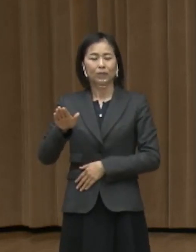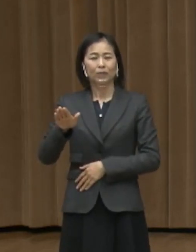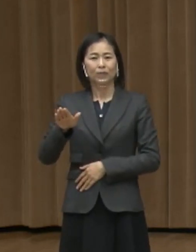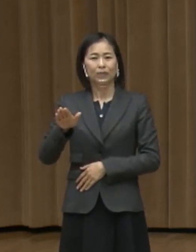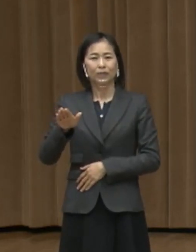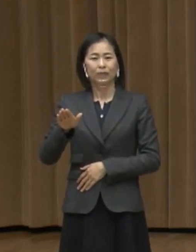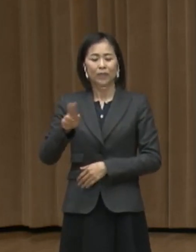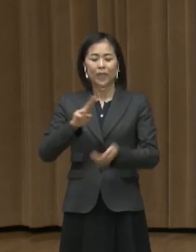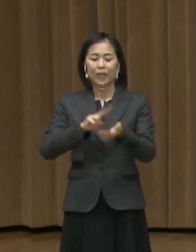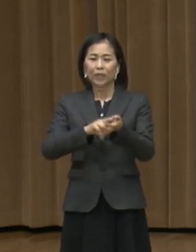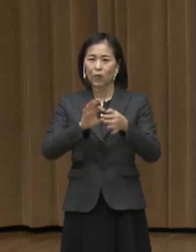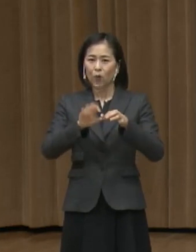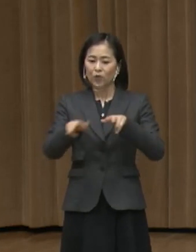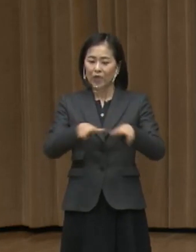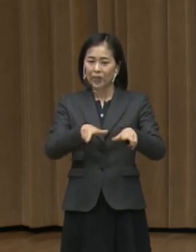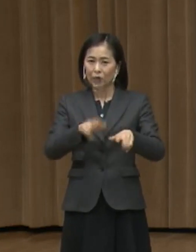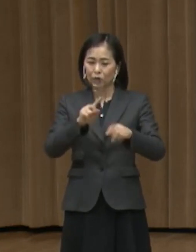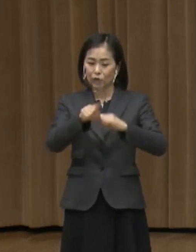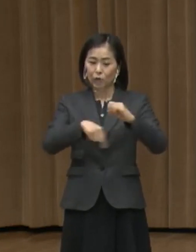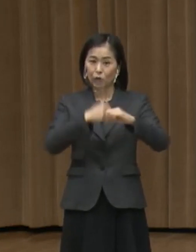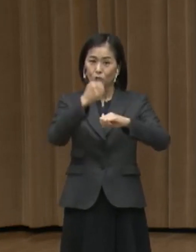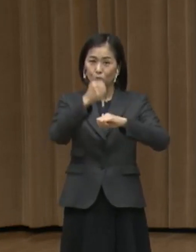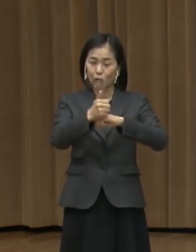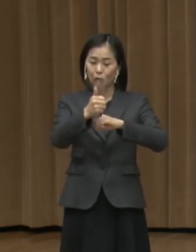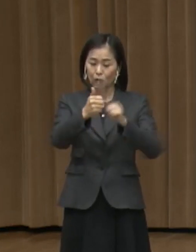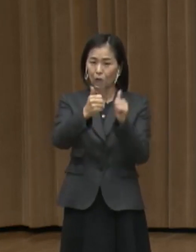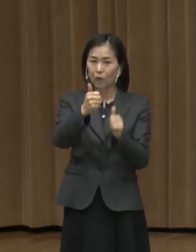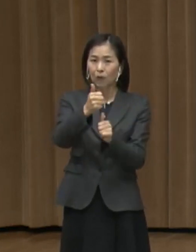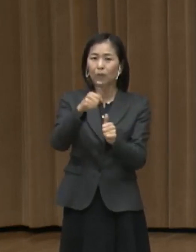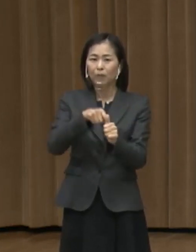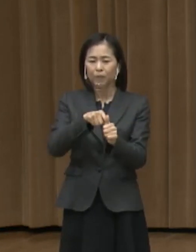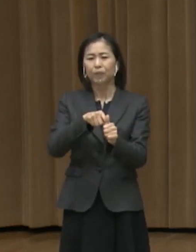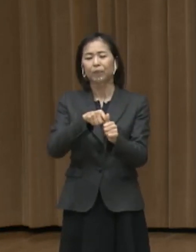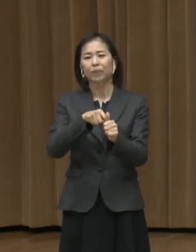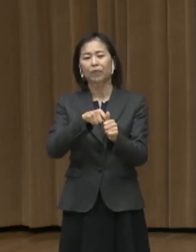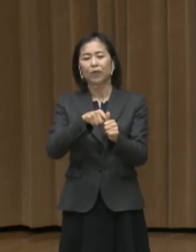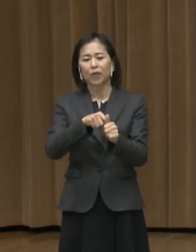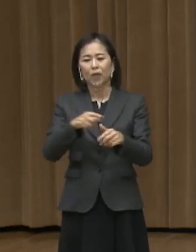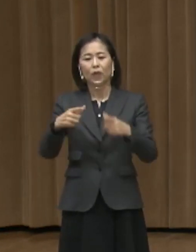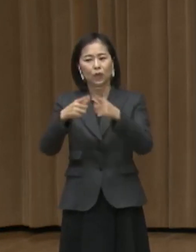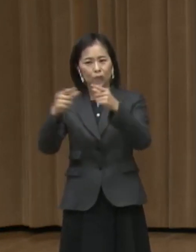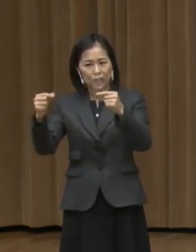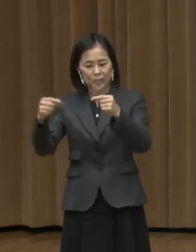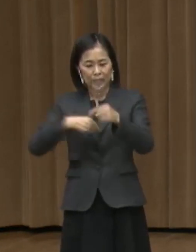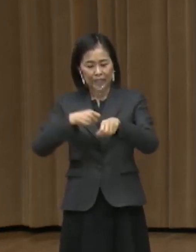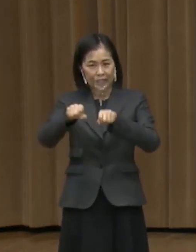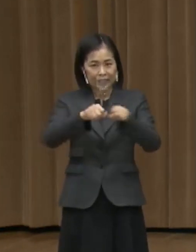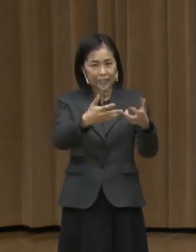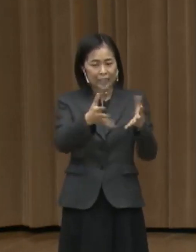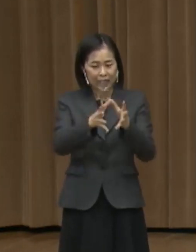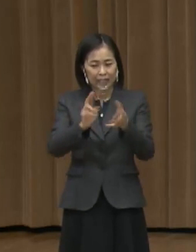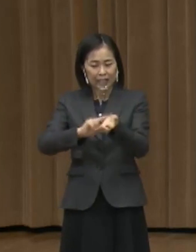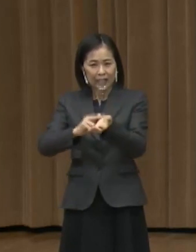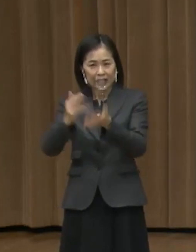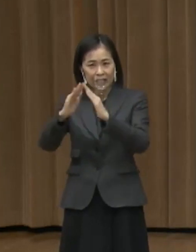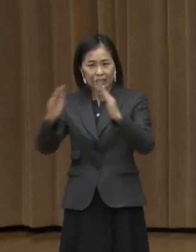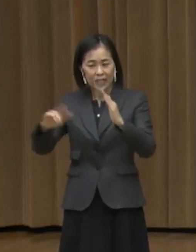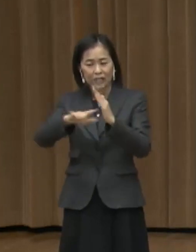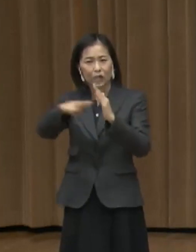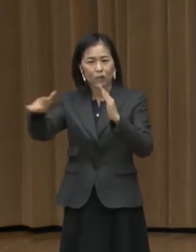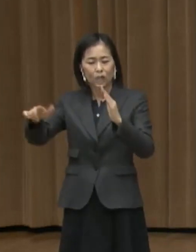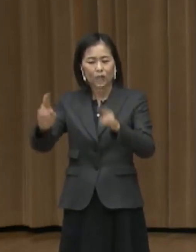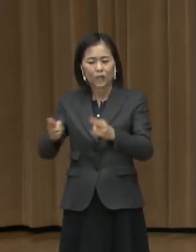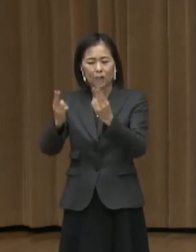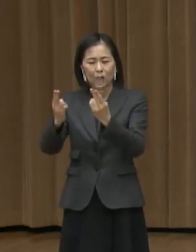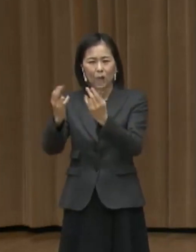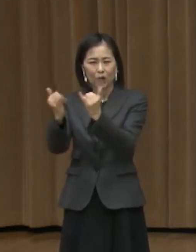で、医療政策局長の下、新型コロナウイルス感染症に関する国や自治体、医師会や外部の専門家